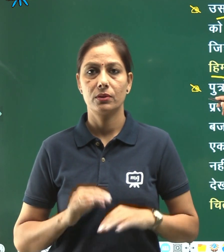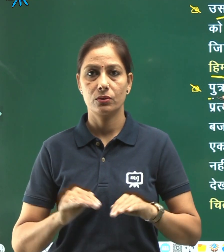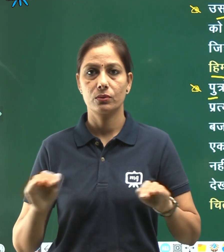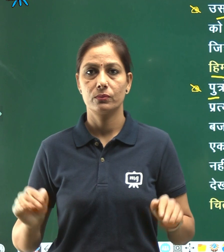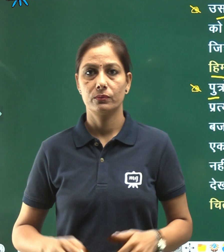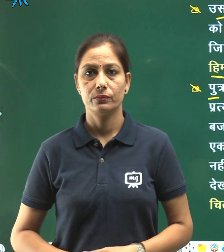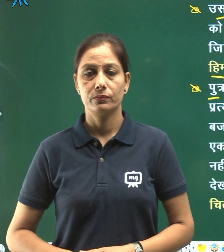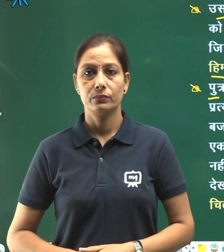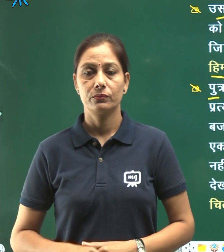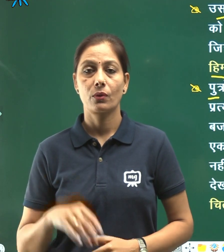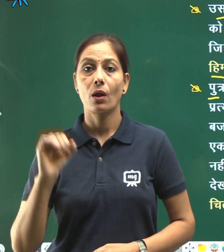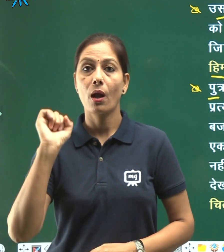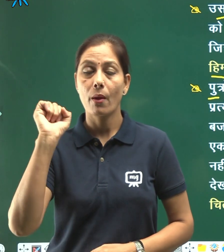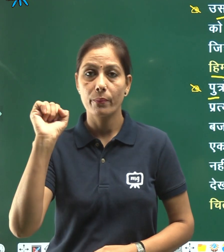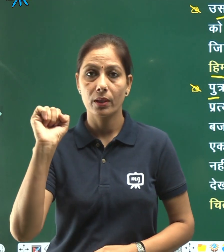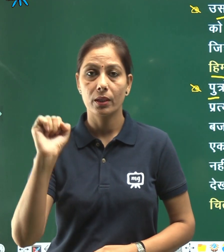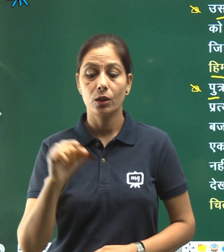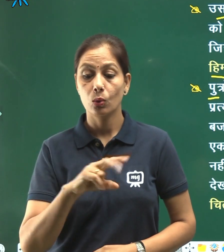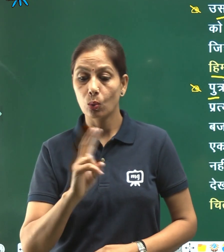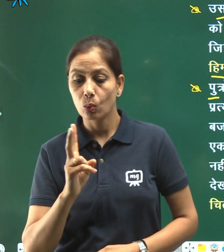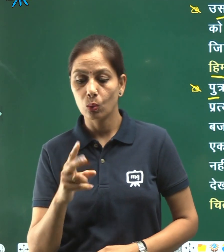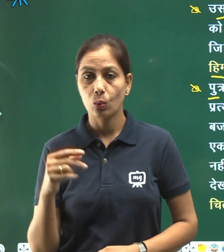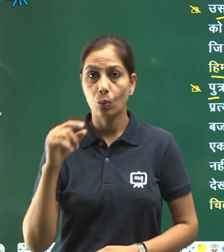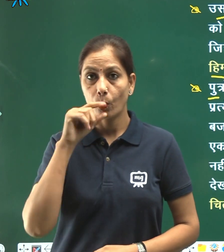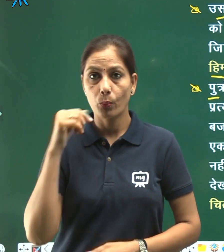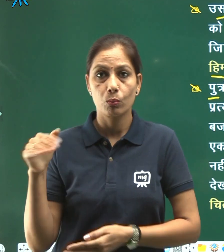बच्चों, अपने दोनों पुत्रों की मृत्यु के बाद भी